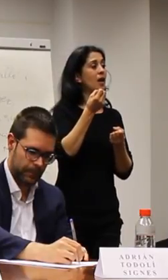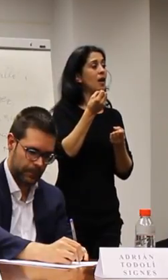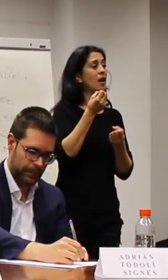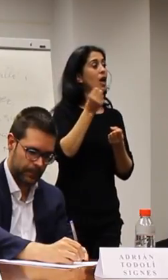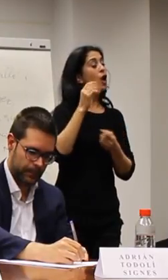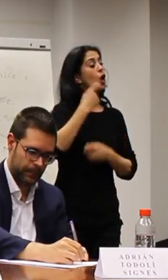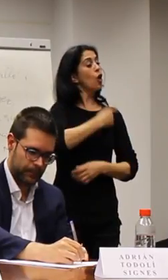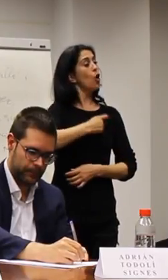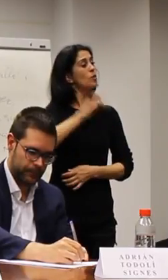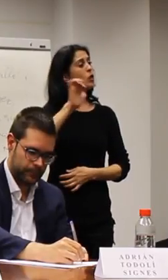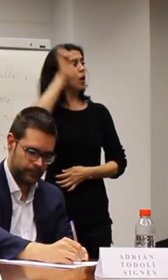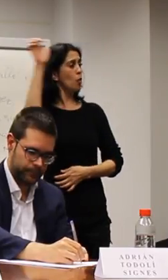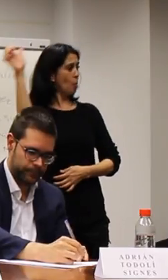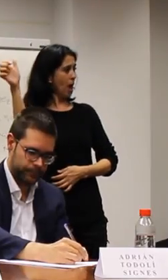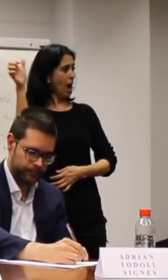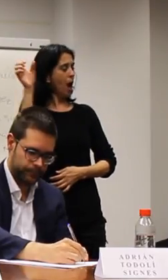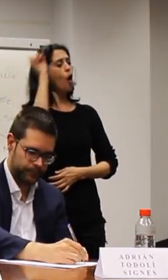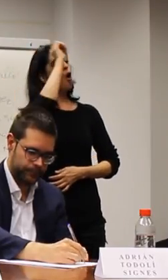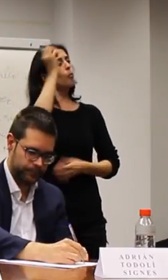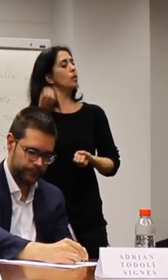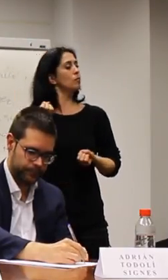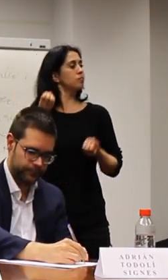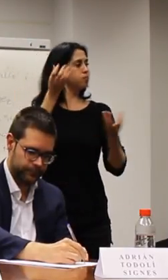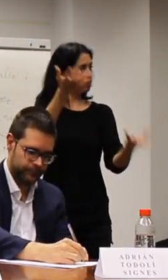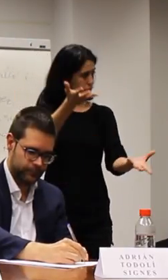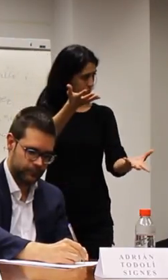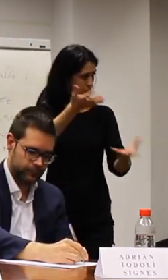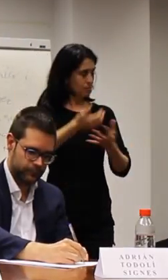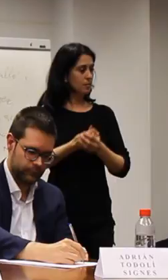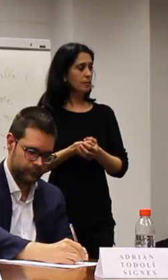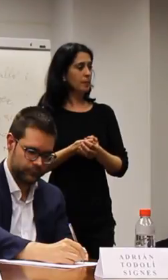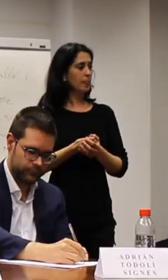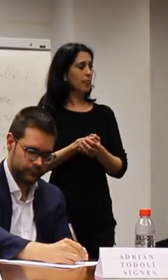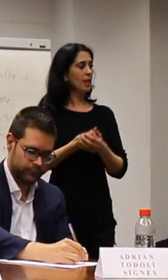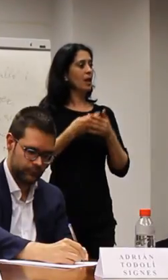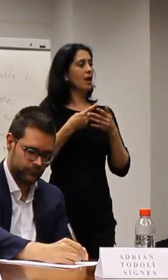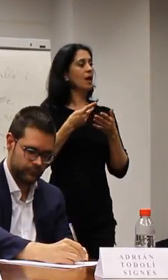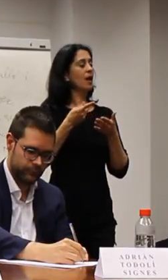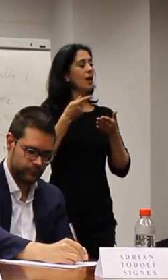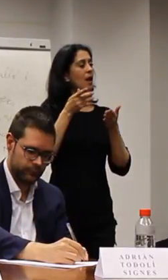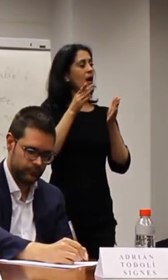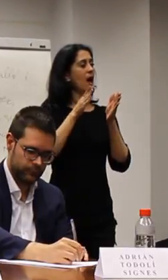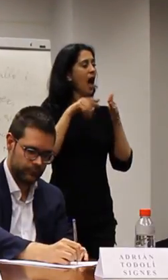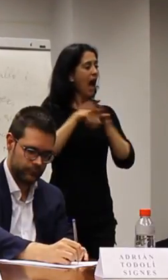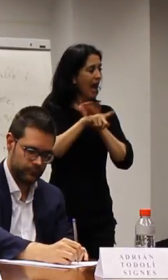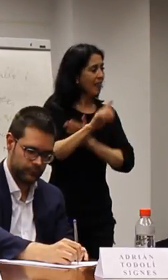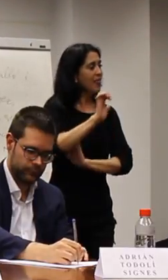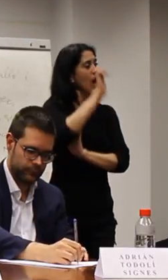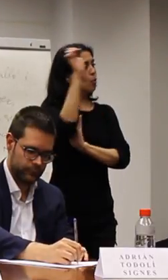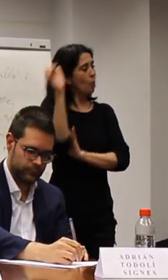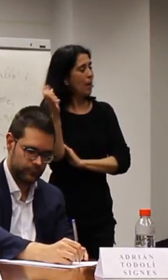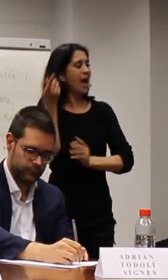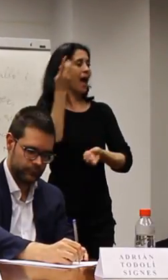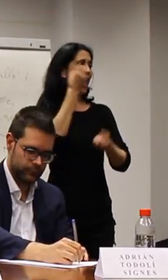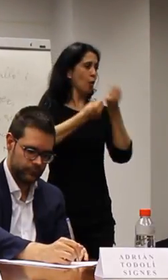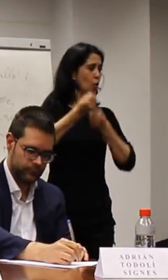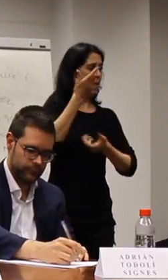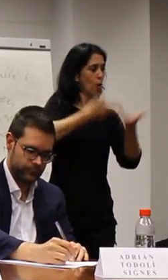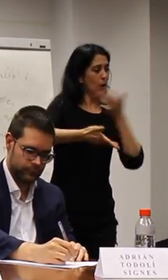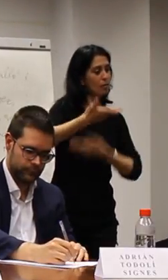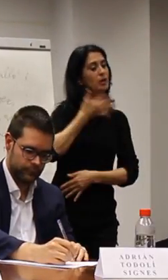con dos comunicaciones que comentaba antes, la Agenda Europea para la Economía Colaborativa y la de Plataformas